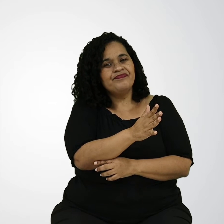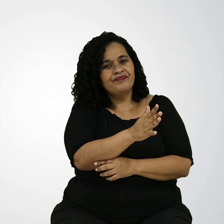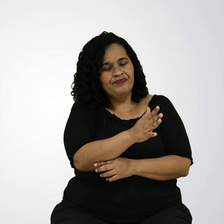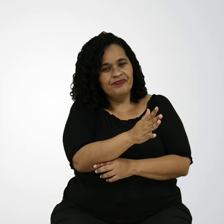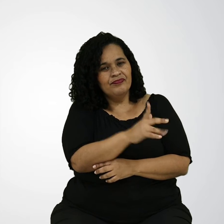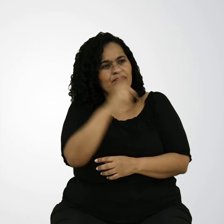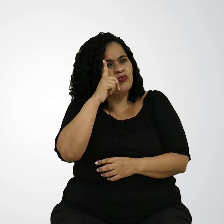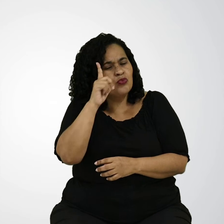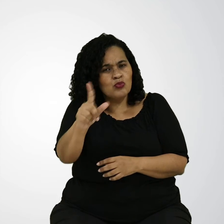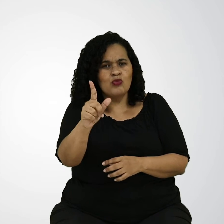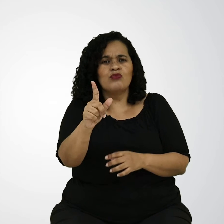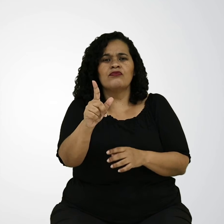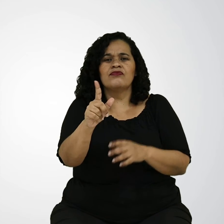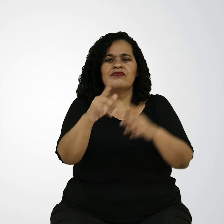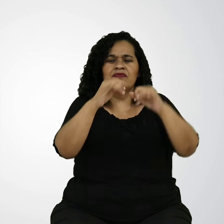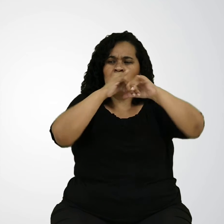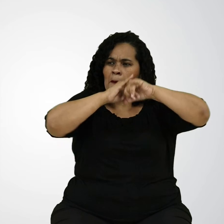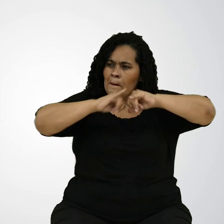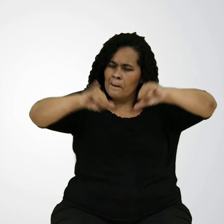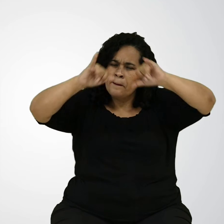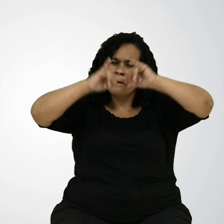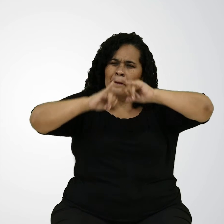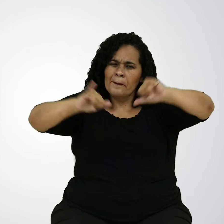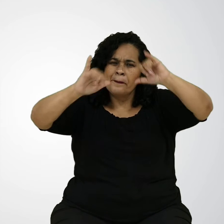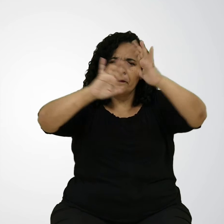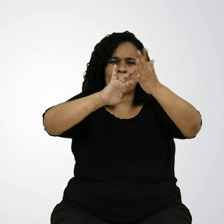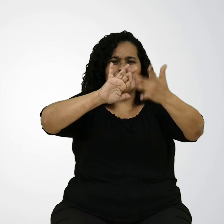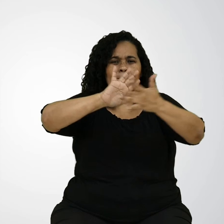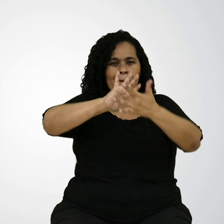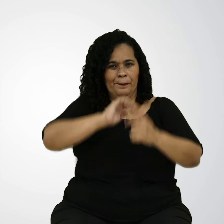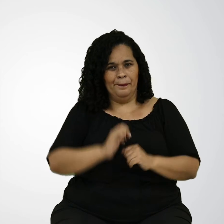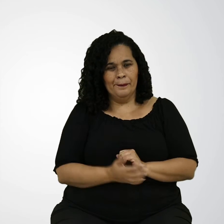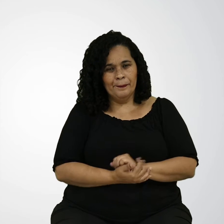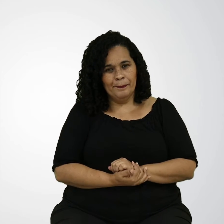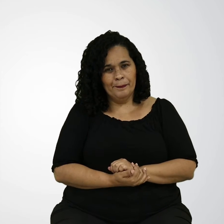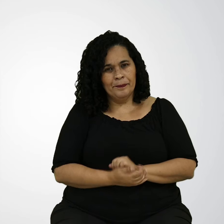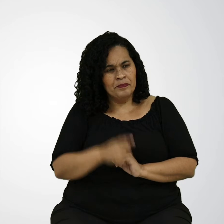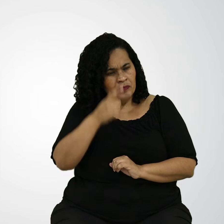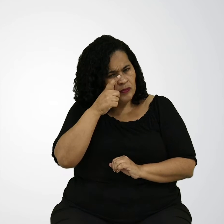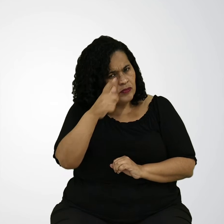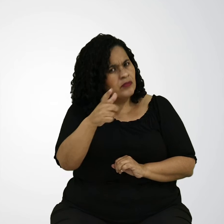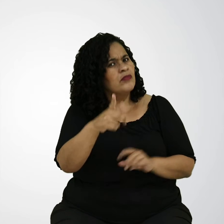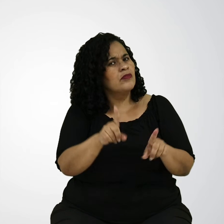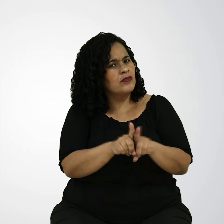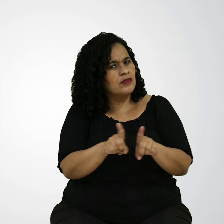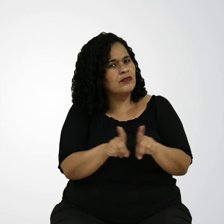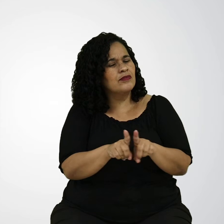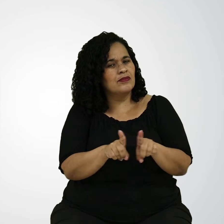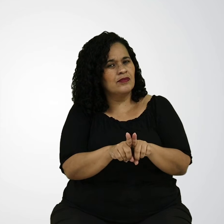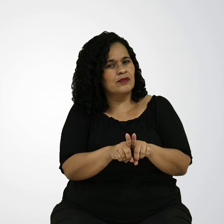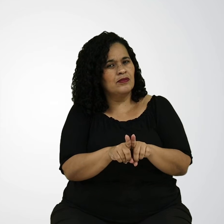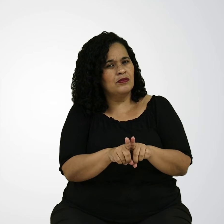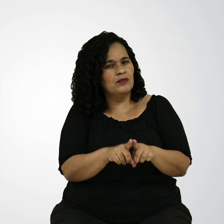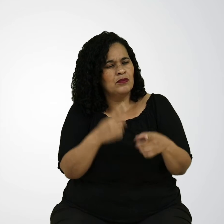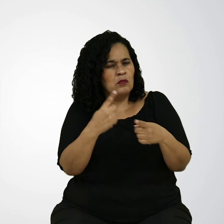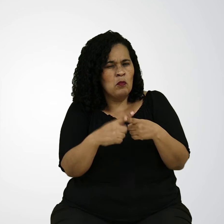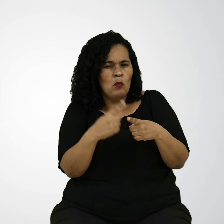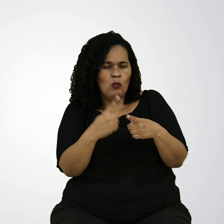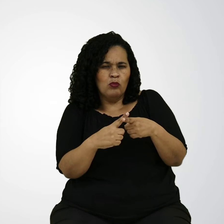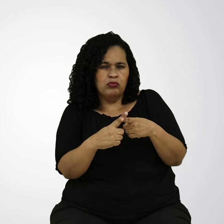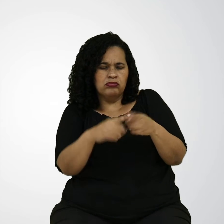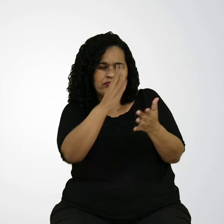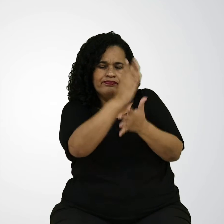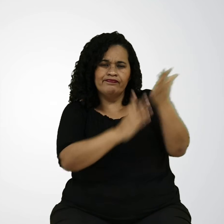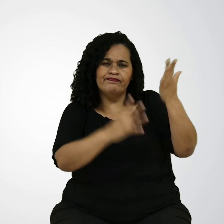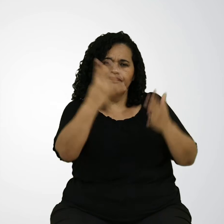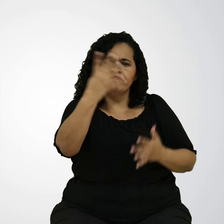que naquela realidade o que ele pode fazer. Né? Exatamente, interessantíssimo isso. E aí, olhando aqui até o próprio capítulo